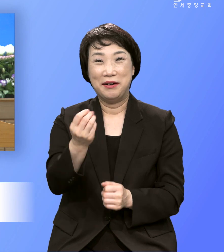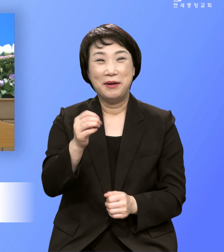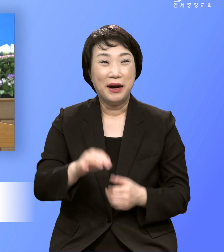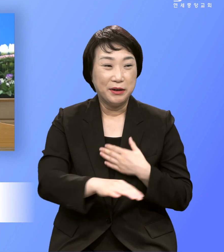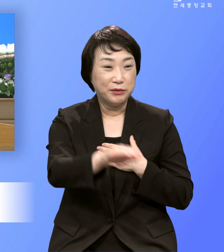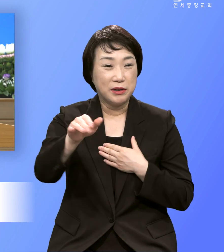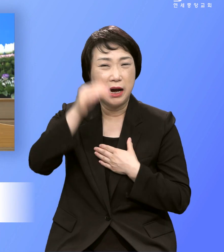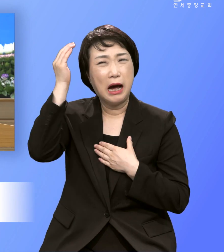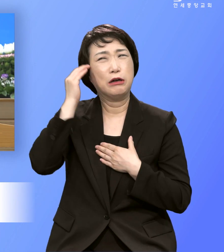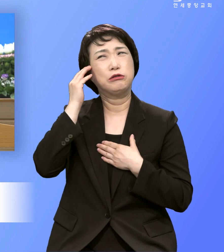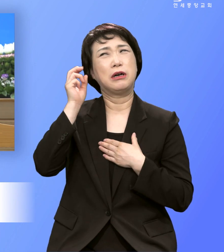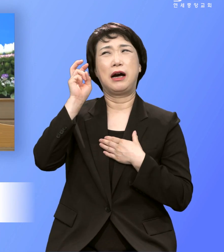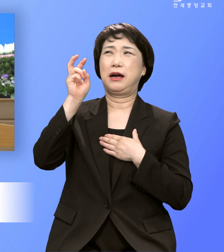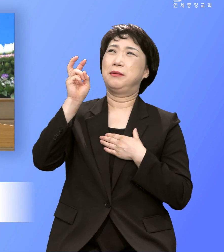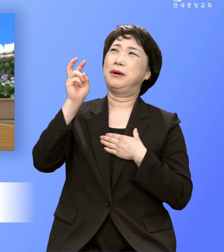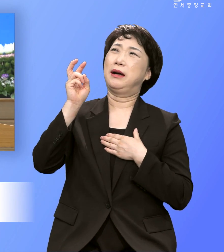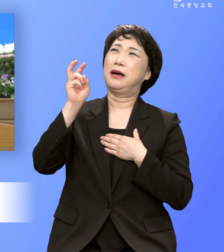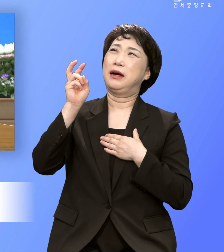우리나라는 아마